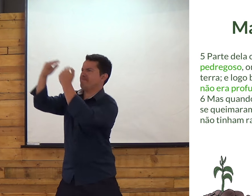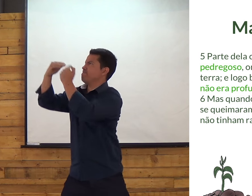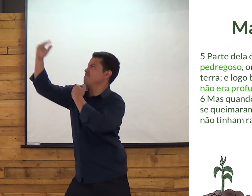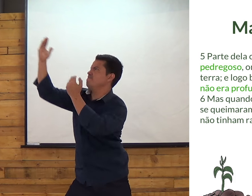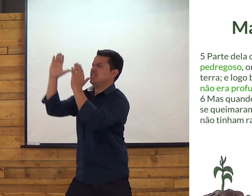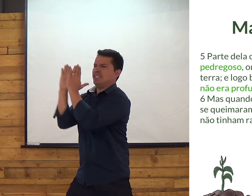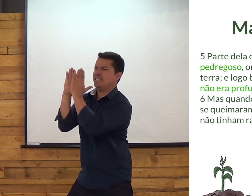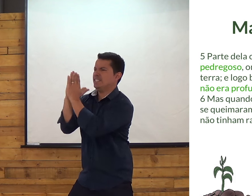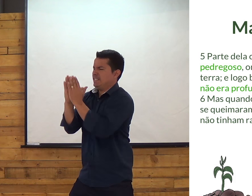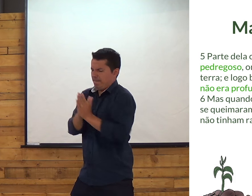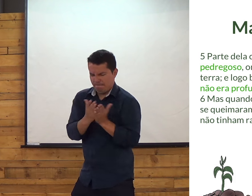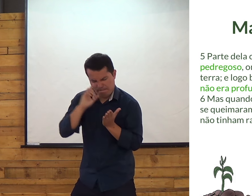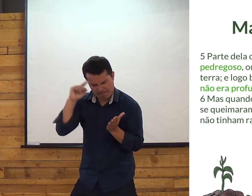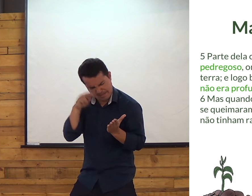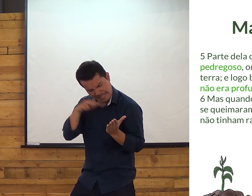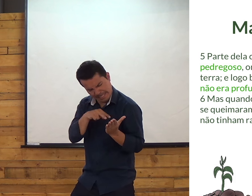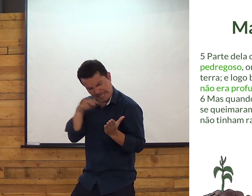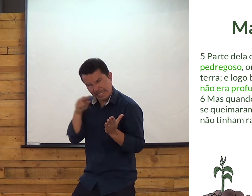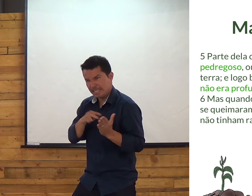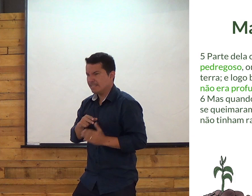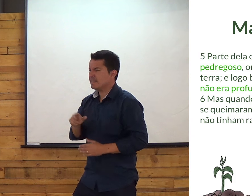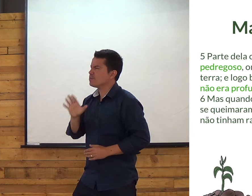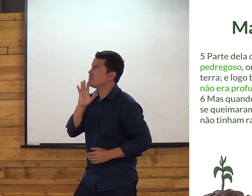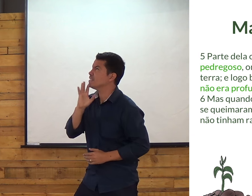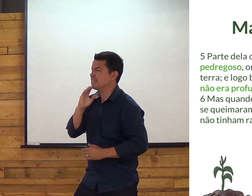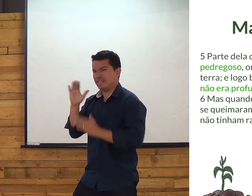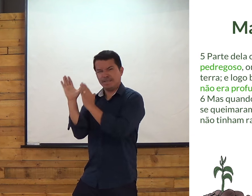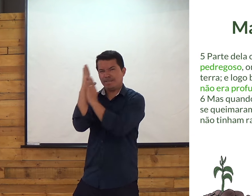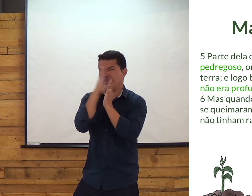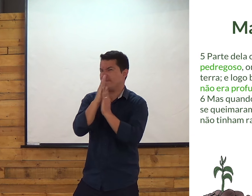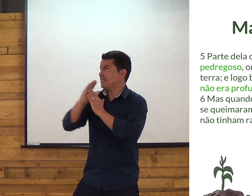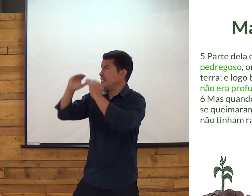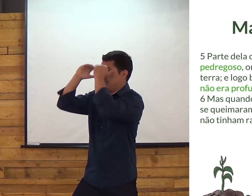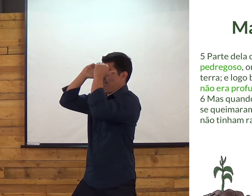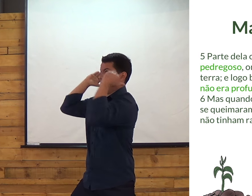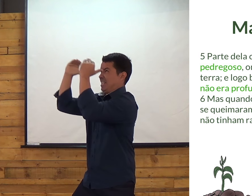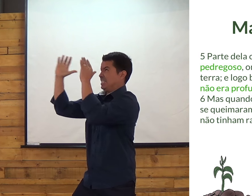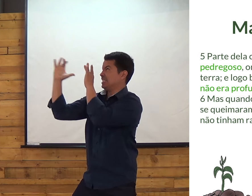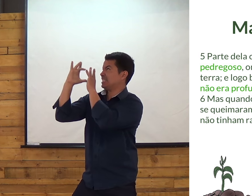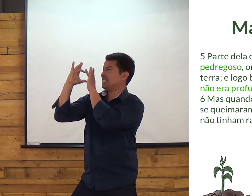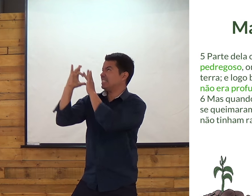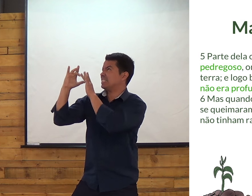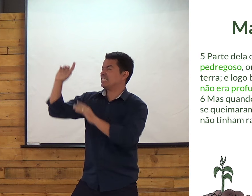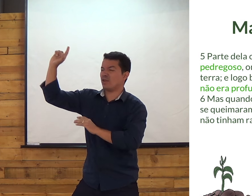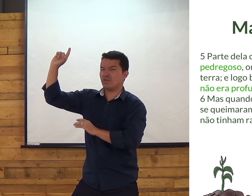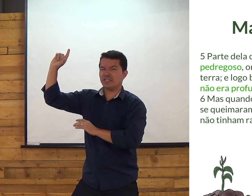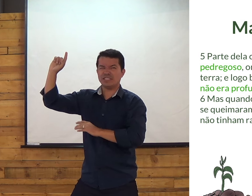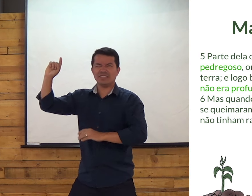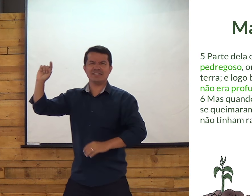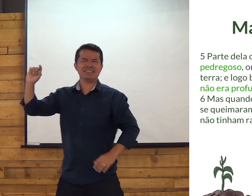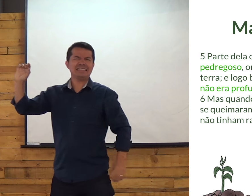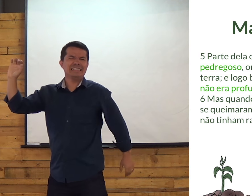com Deus, relacionamento, intimidade, conhecimento da palavra, obediência,